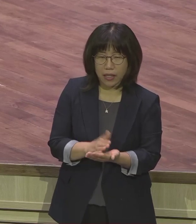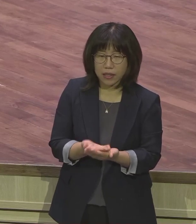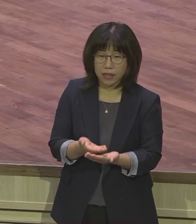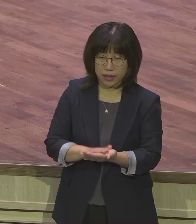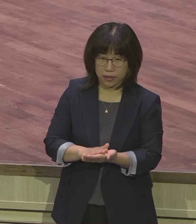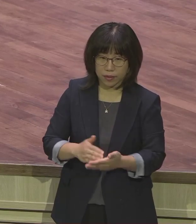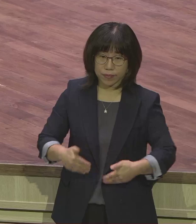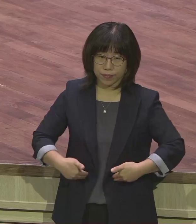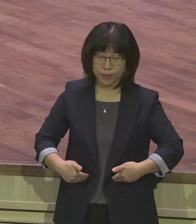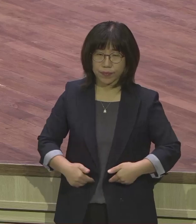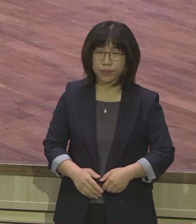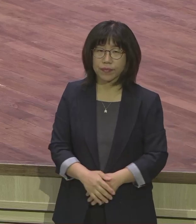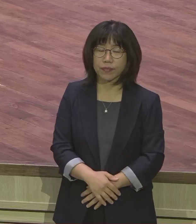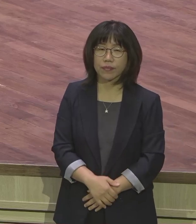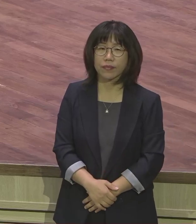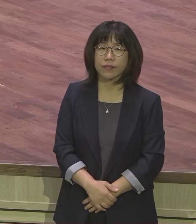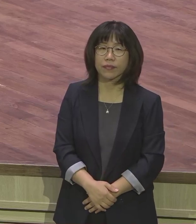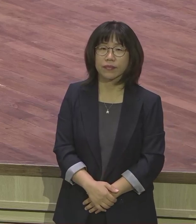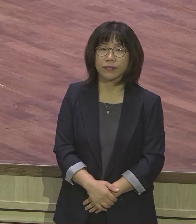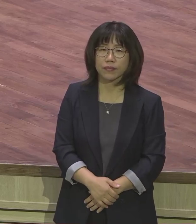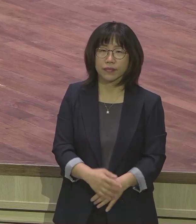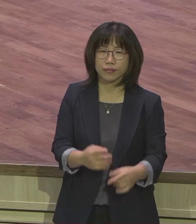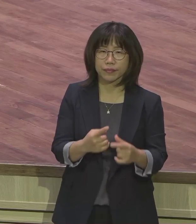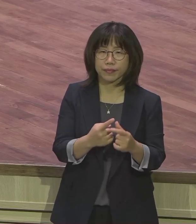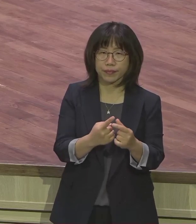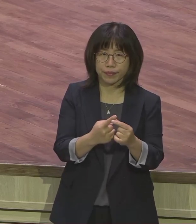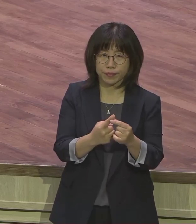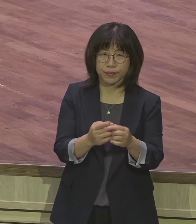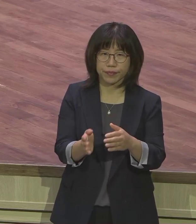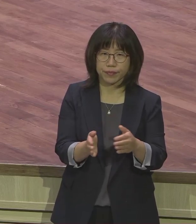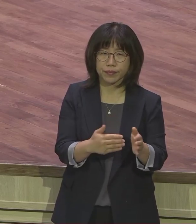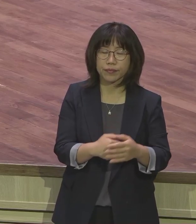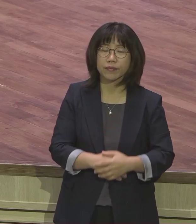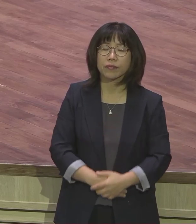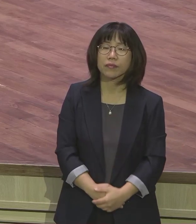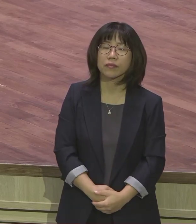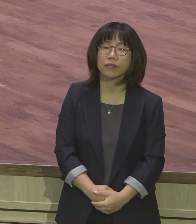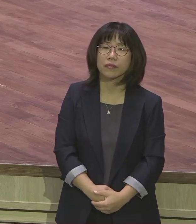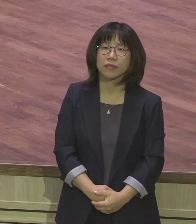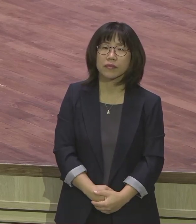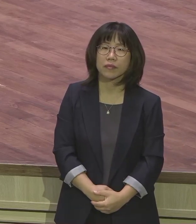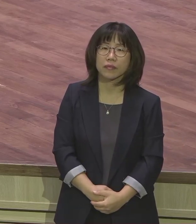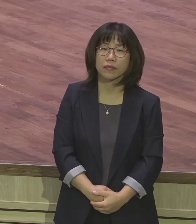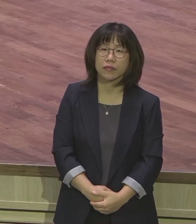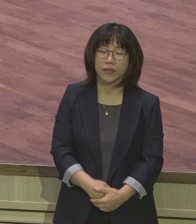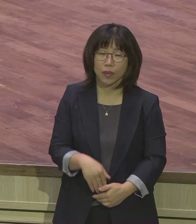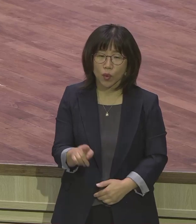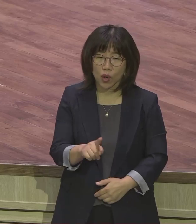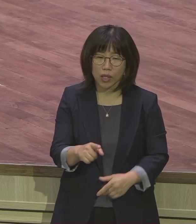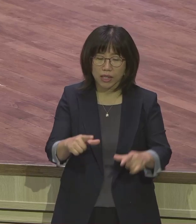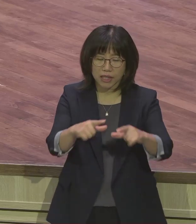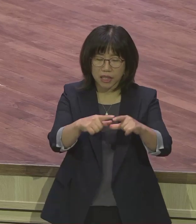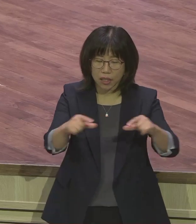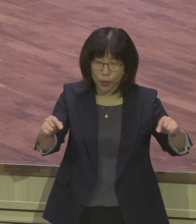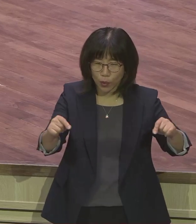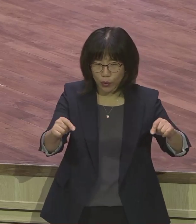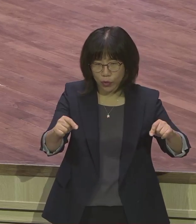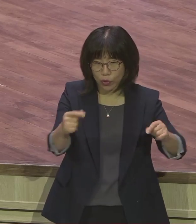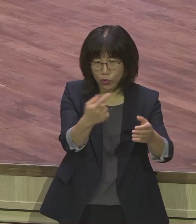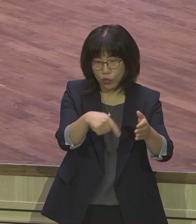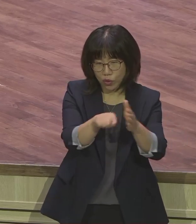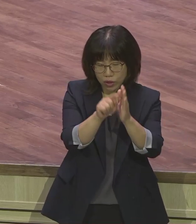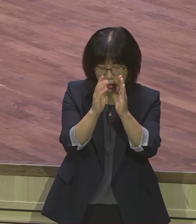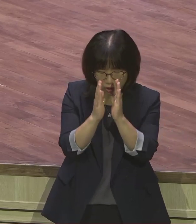이런 메시지들에서 선보되는데 한마디로 말하면 일본에서 기도하실 때 하나님